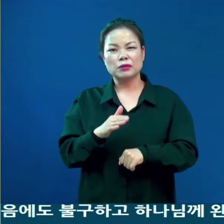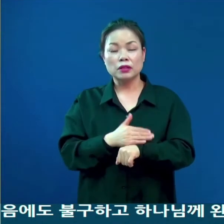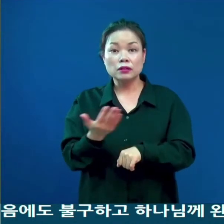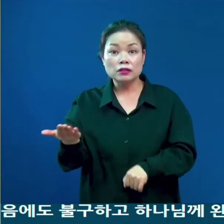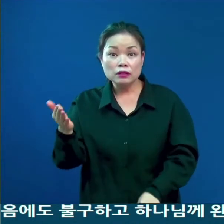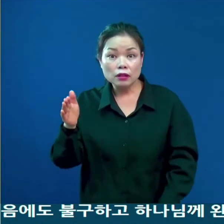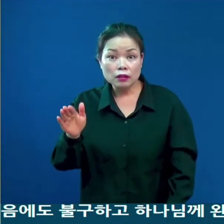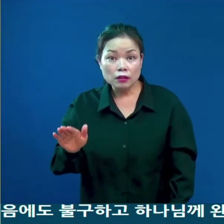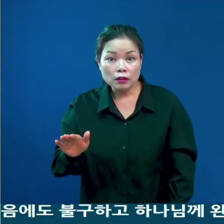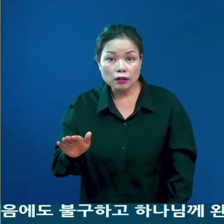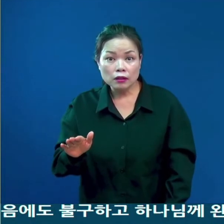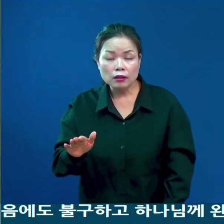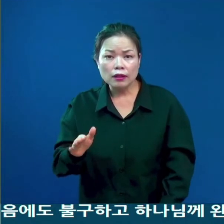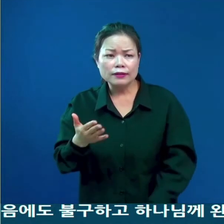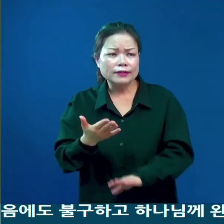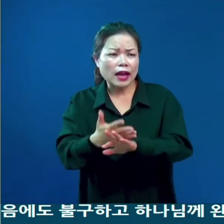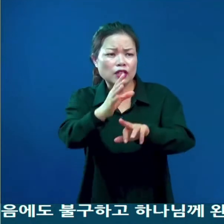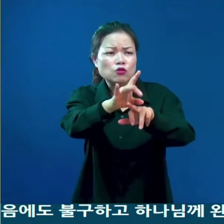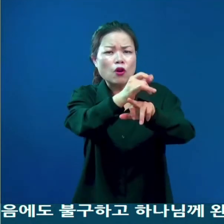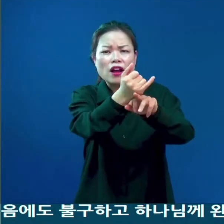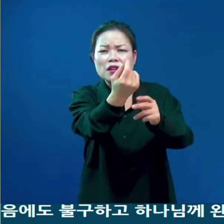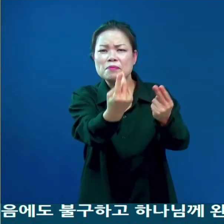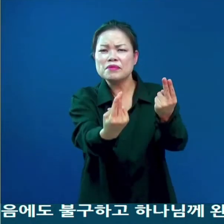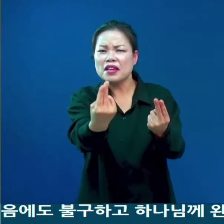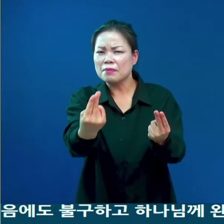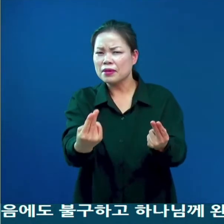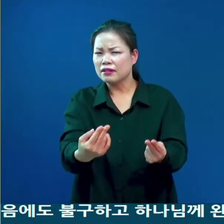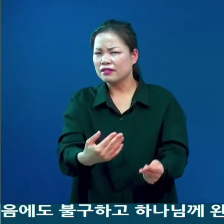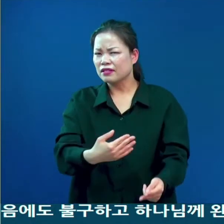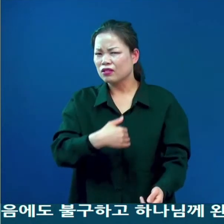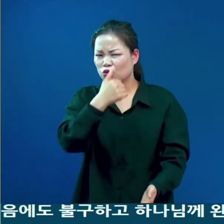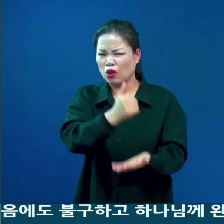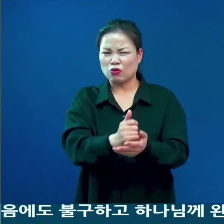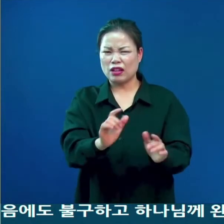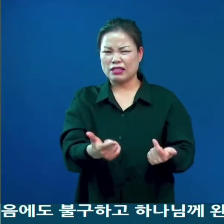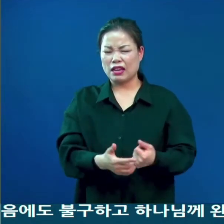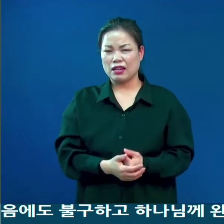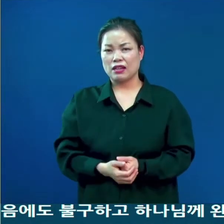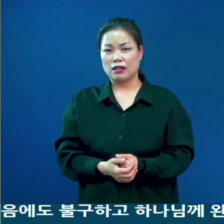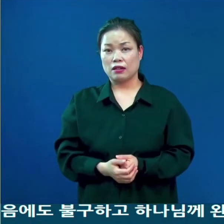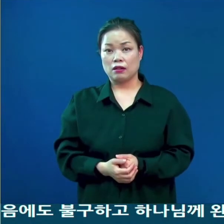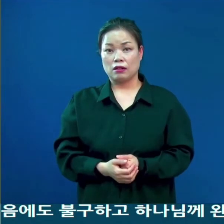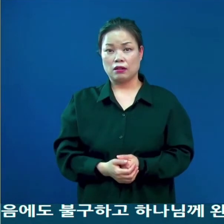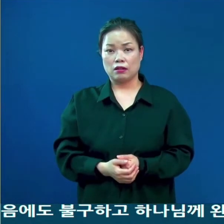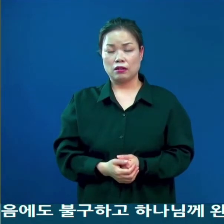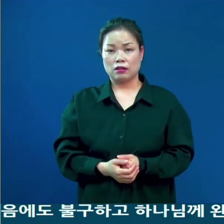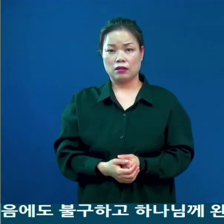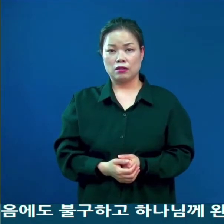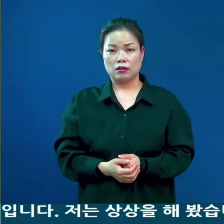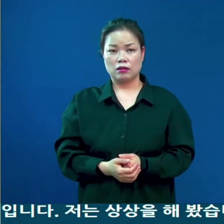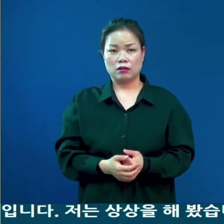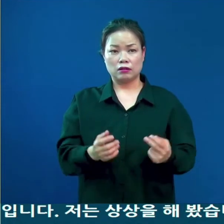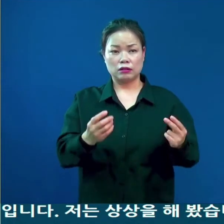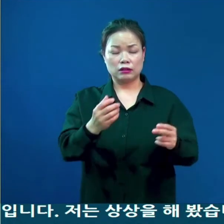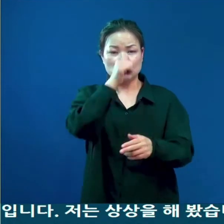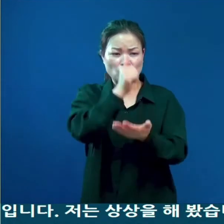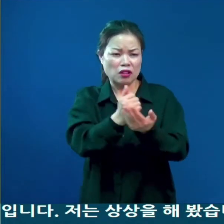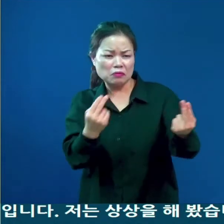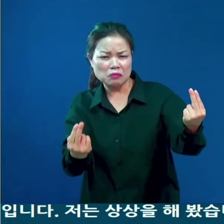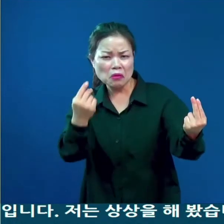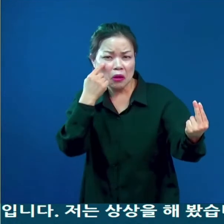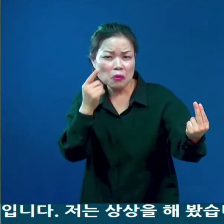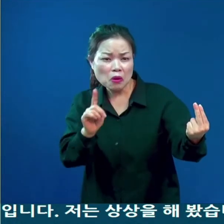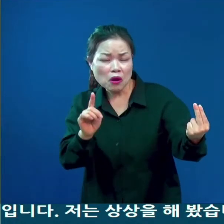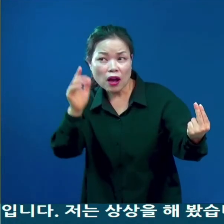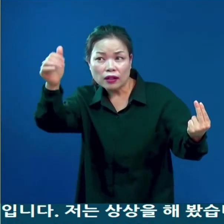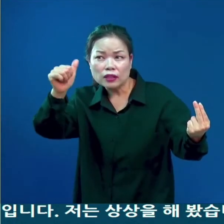그런데 다른 왕들에 비하면 이건 죄도 아니야. 죄를 상대적으로 바라보는 거잖아요. 죄는 뭐예요?